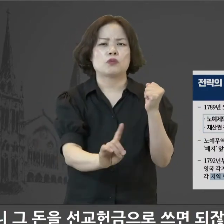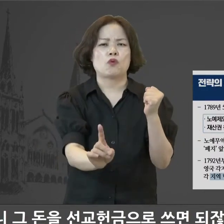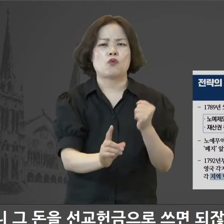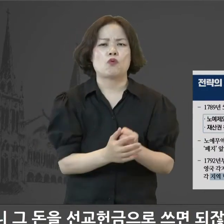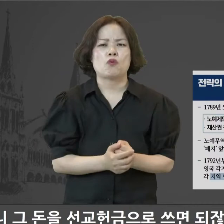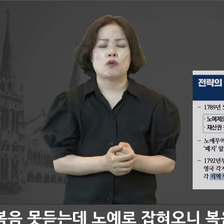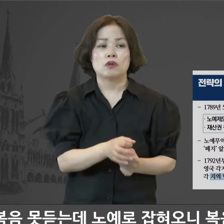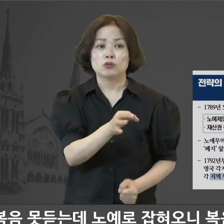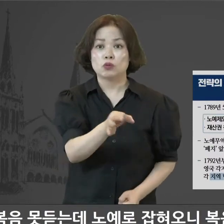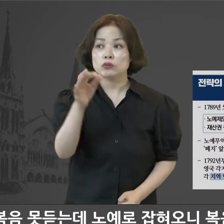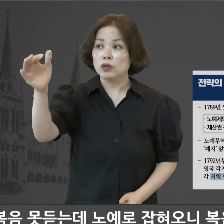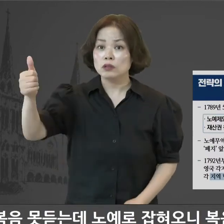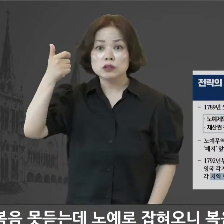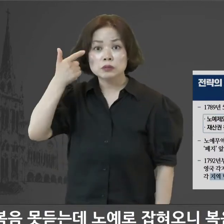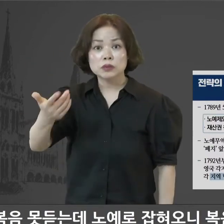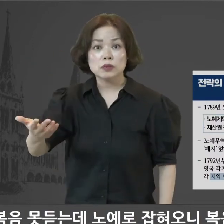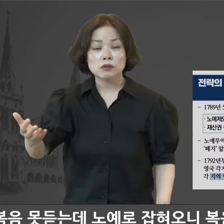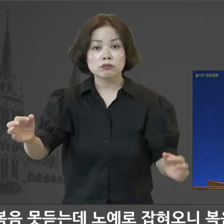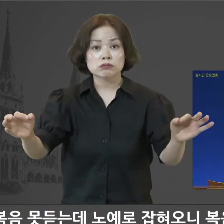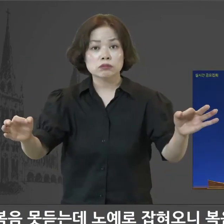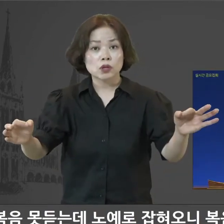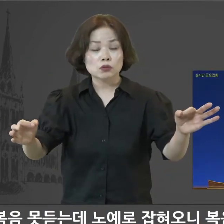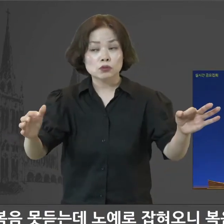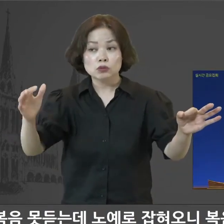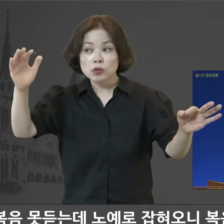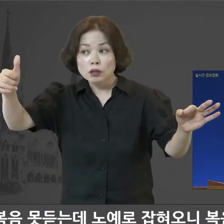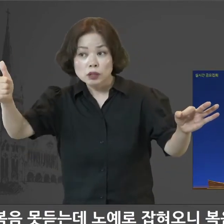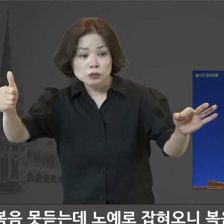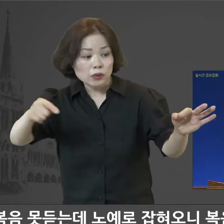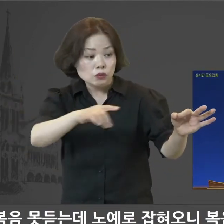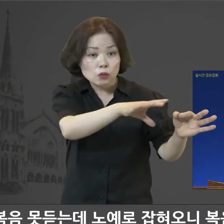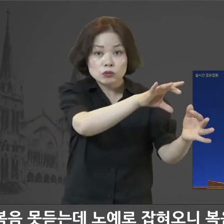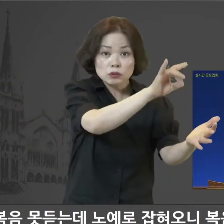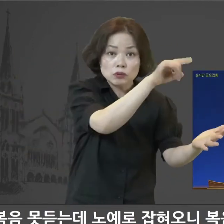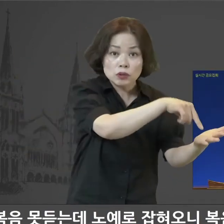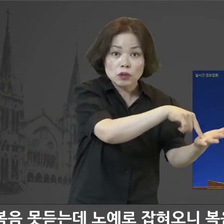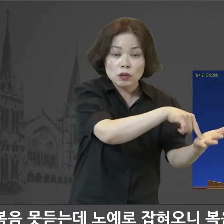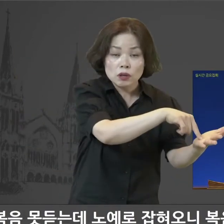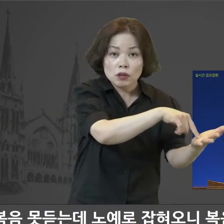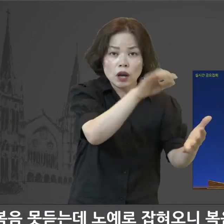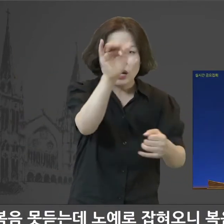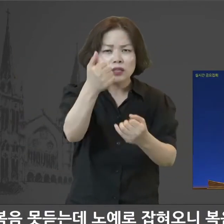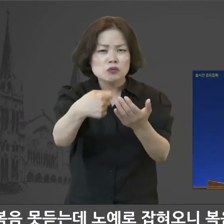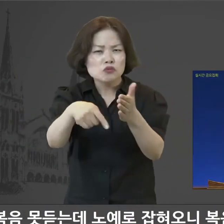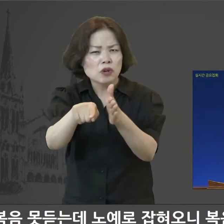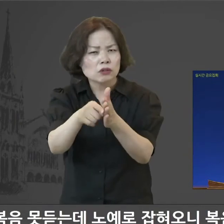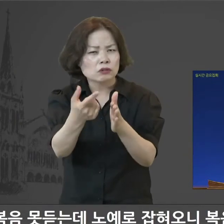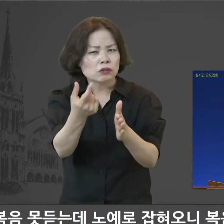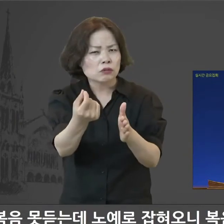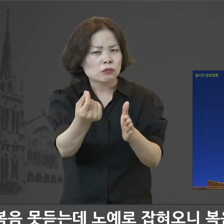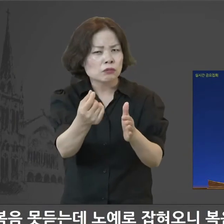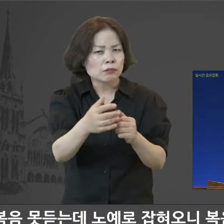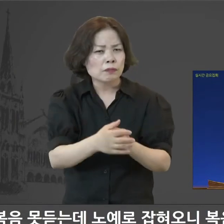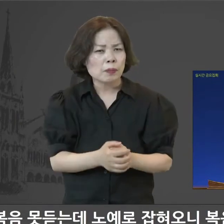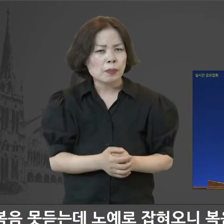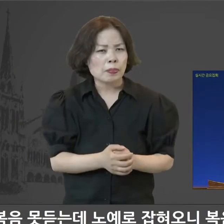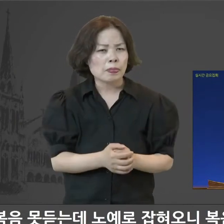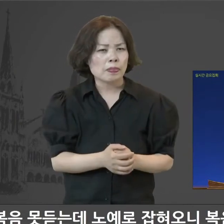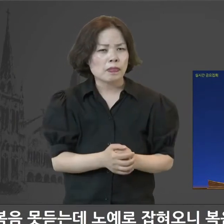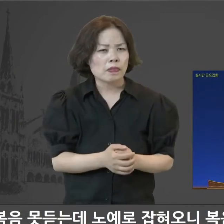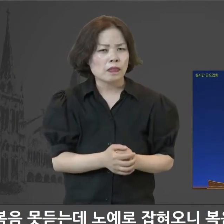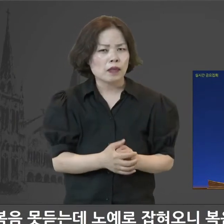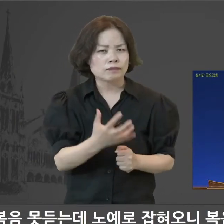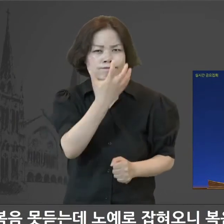자, 돈이냐 하나님이냐? 돈을 택하는데 하나님을 위하는 것처럼 뒤집어 쓰는